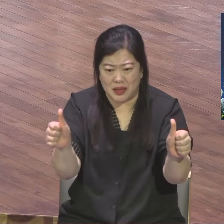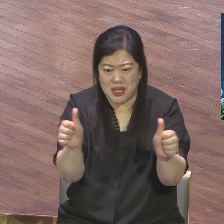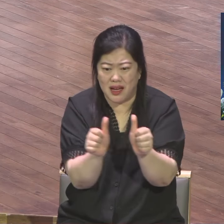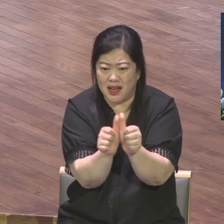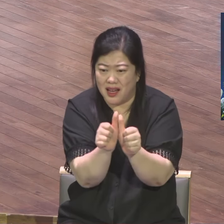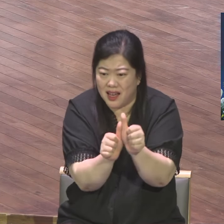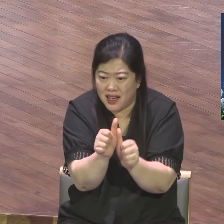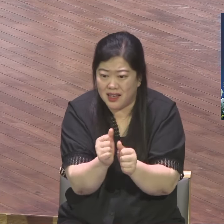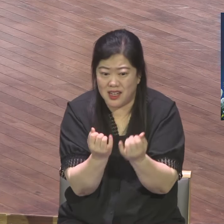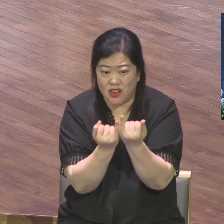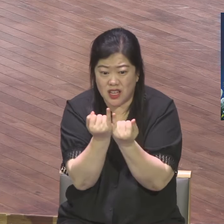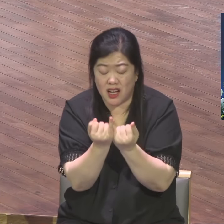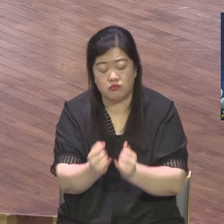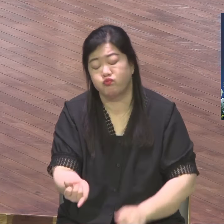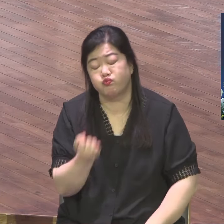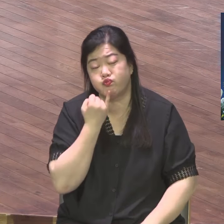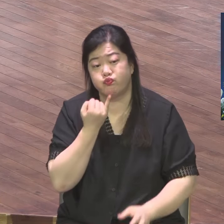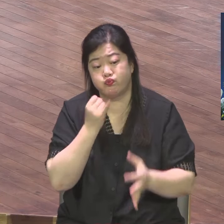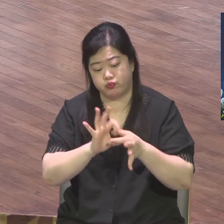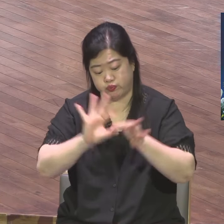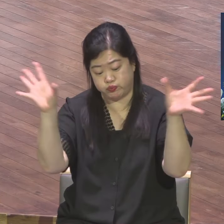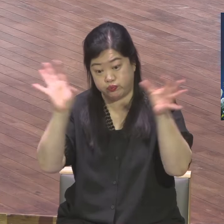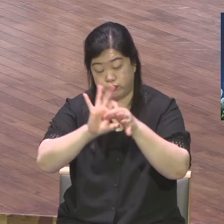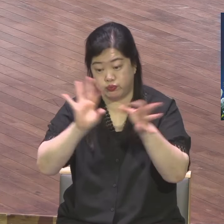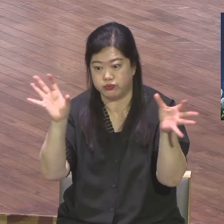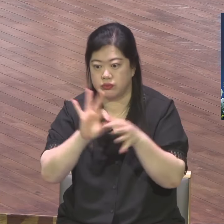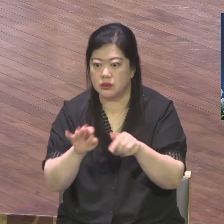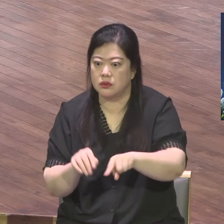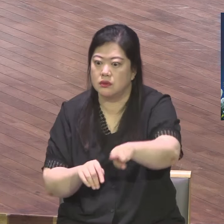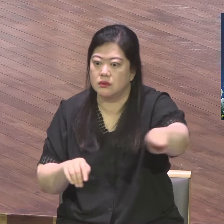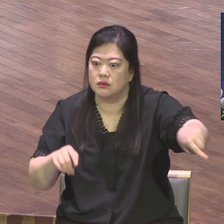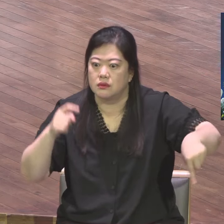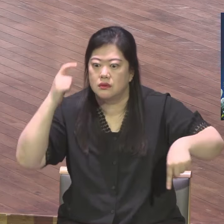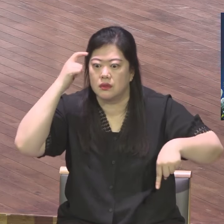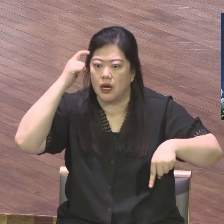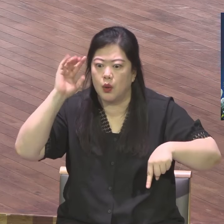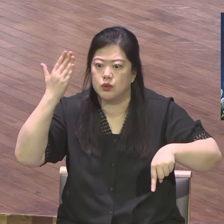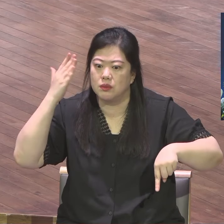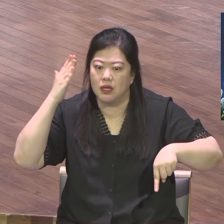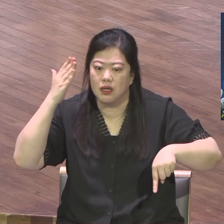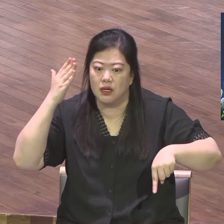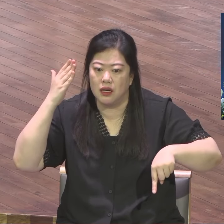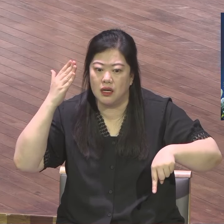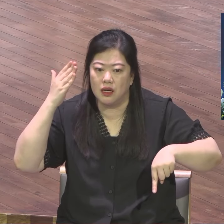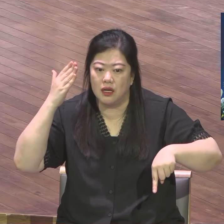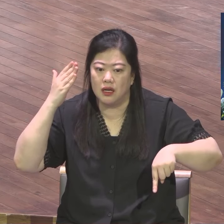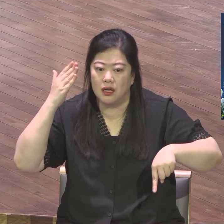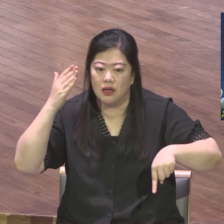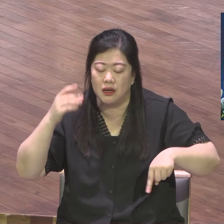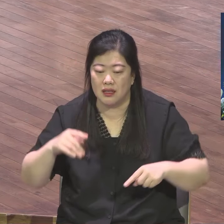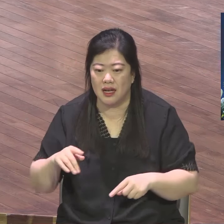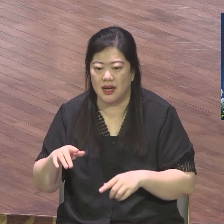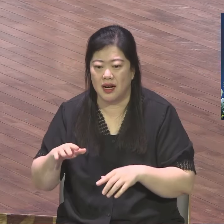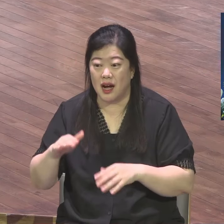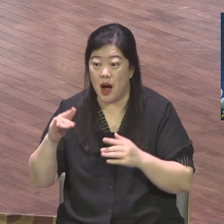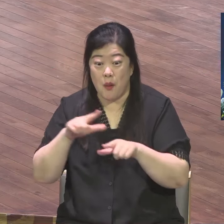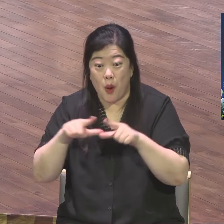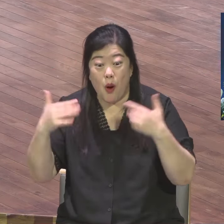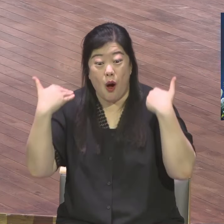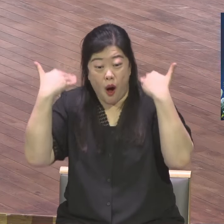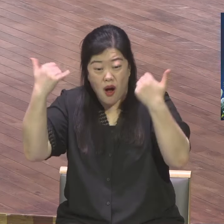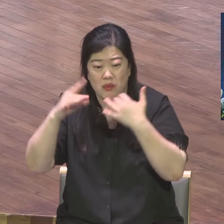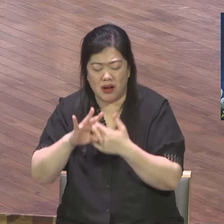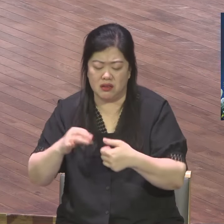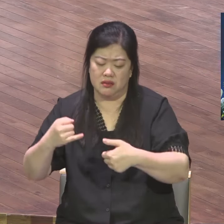전국 중고등학생 700명을 대상으로 조사를 했는데요. 동성애를 인정해 줘야 한다. 그